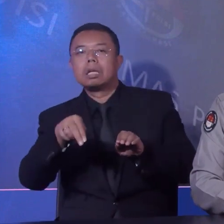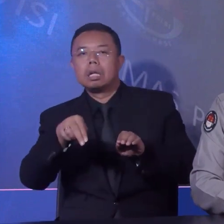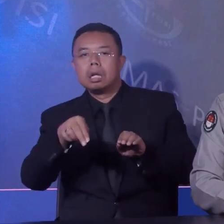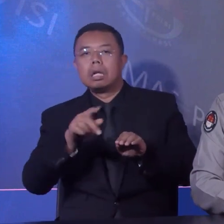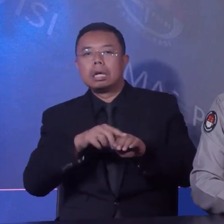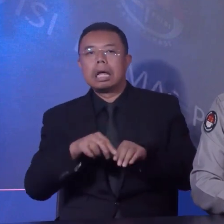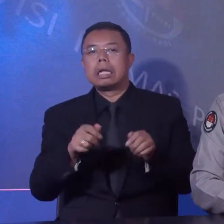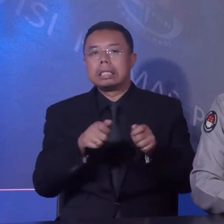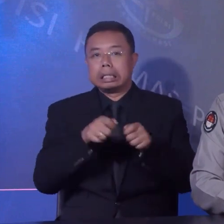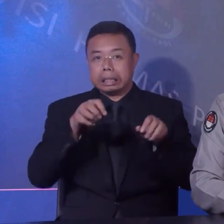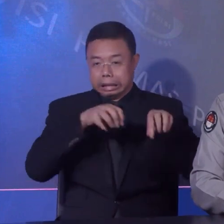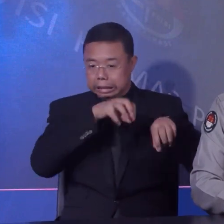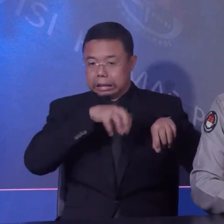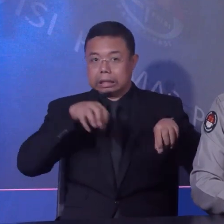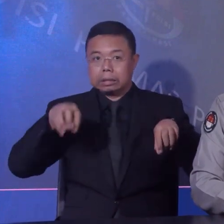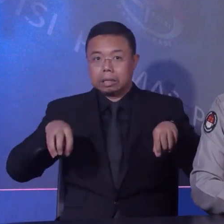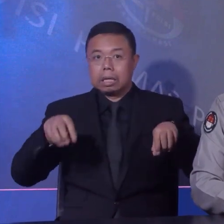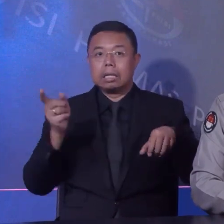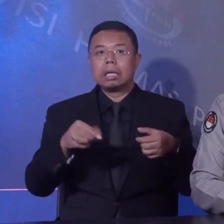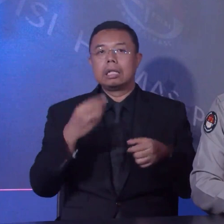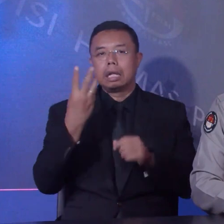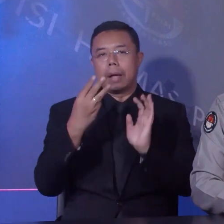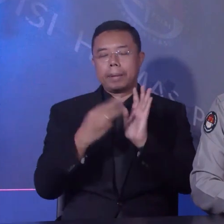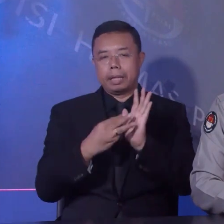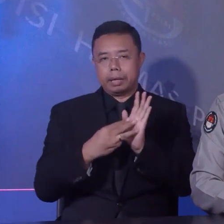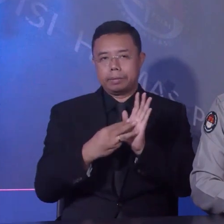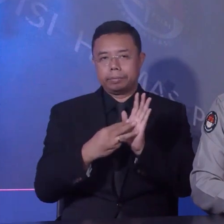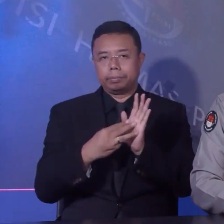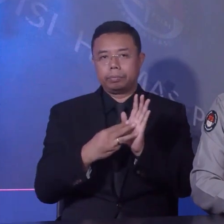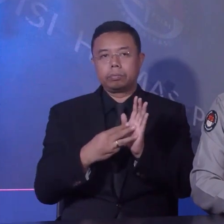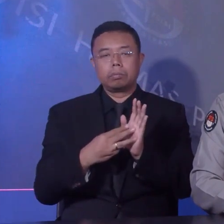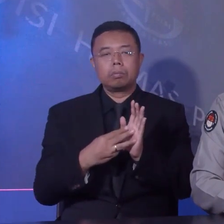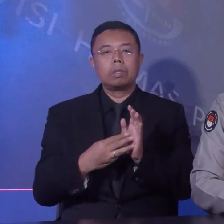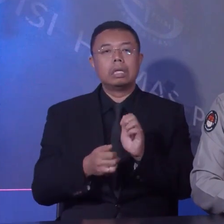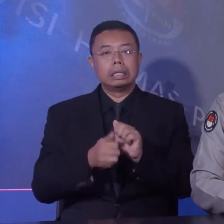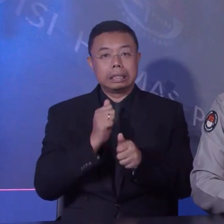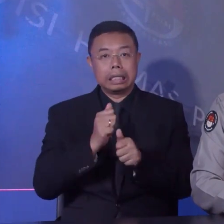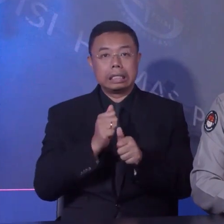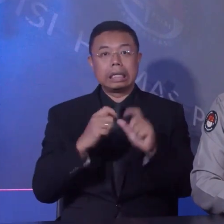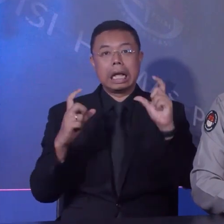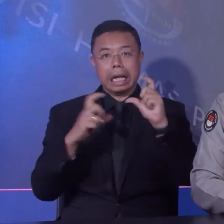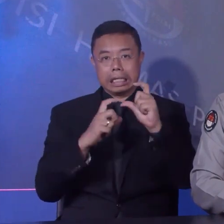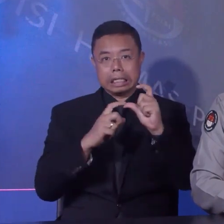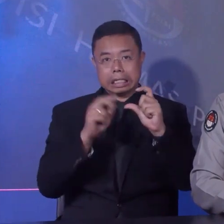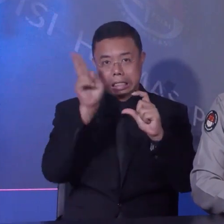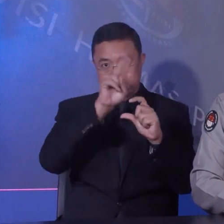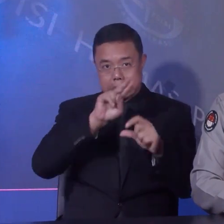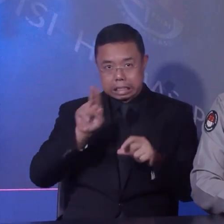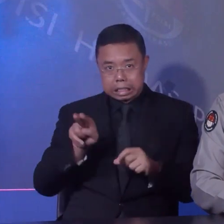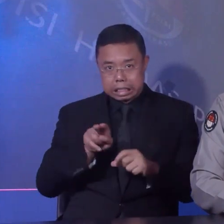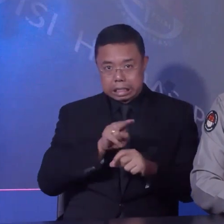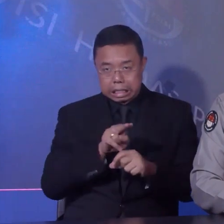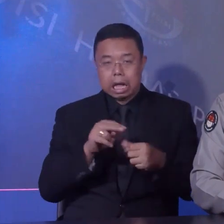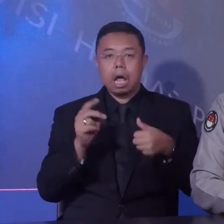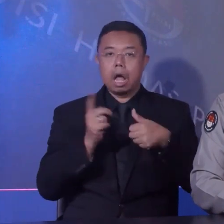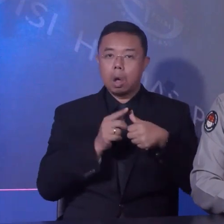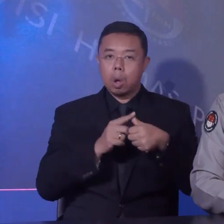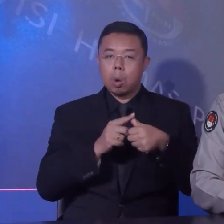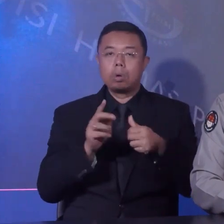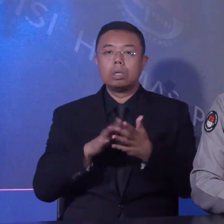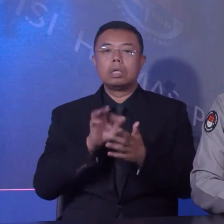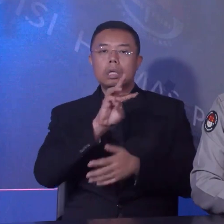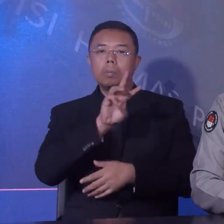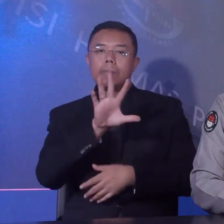dan jarak antar patok menjadi 3 meter uji huruf s panjang lintasan sebesar